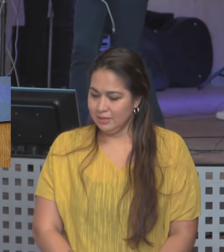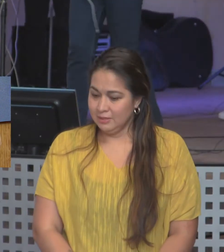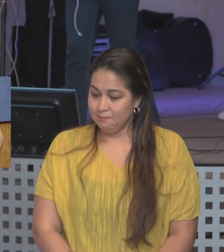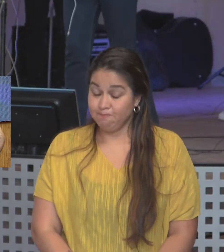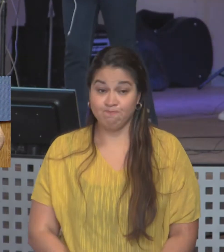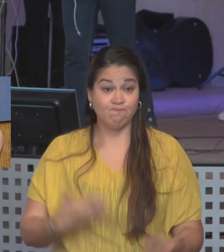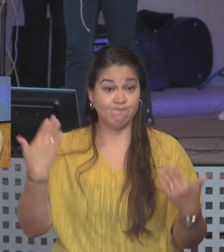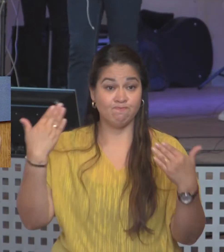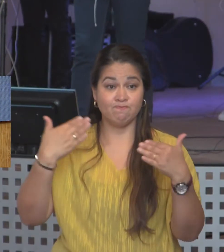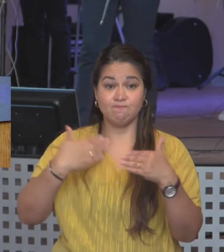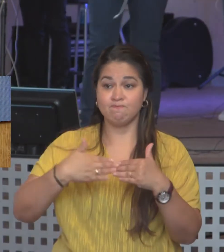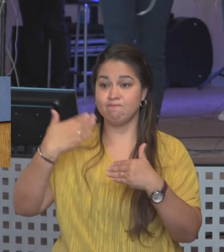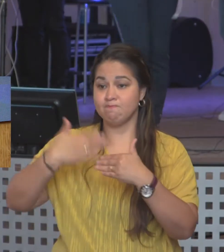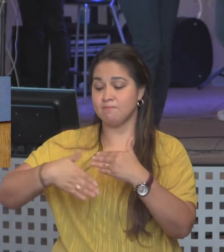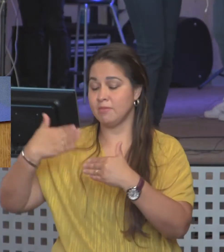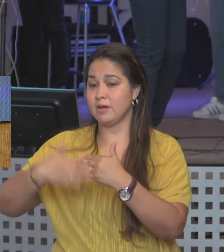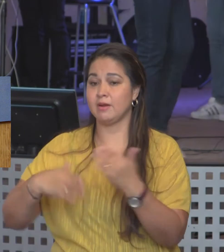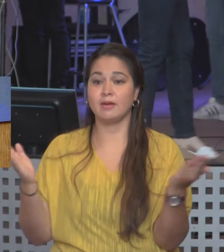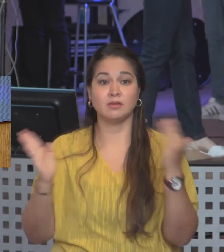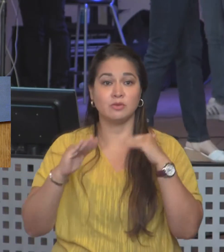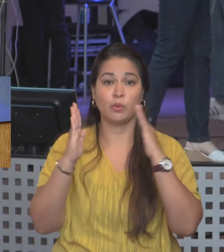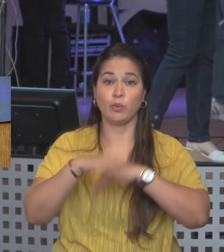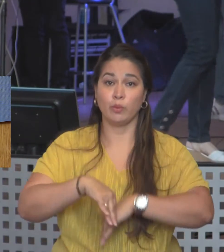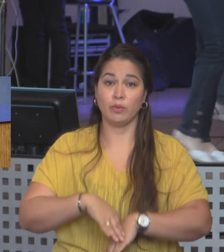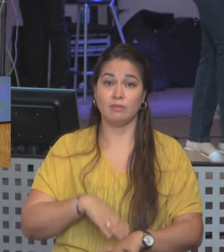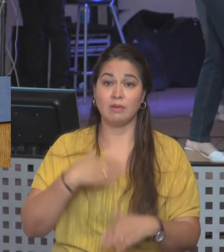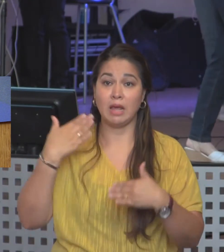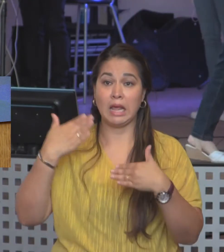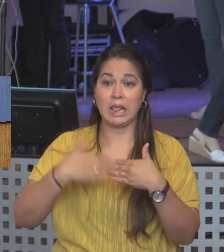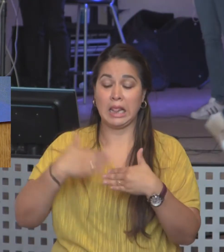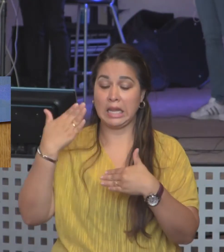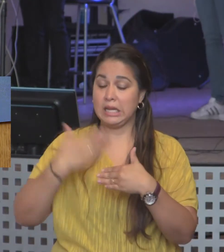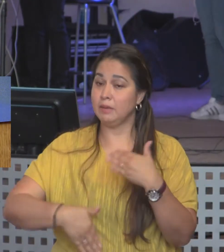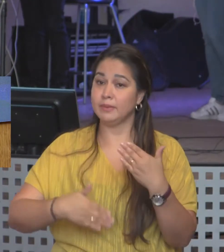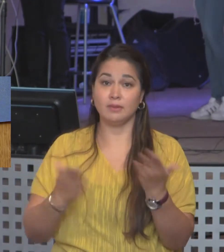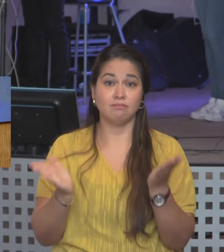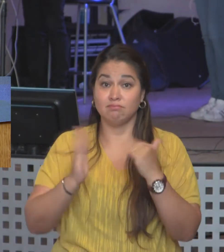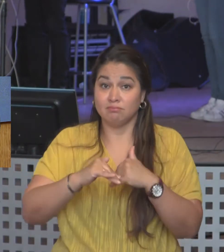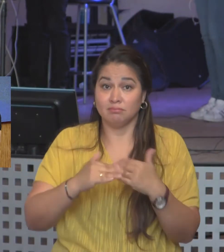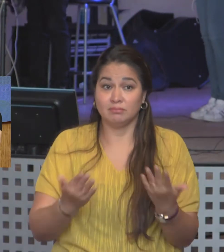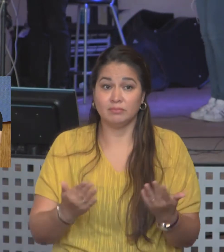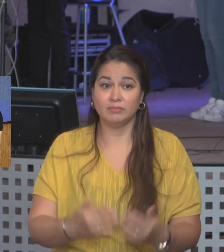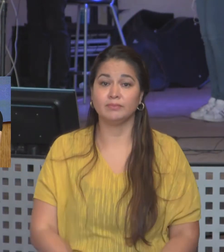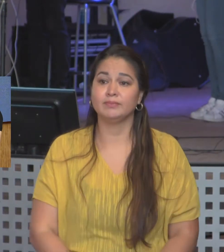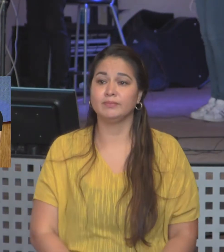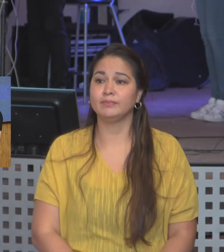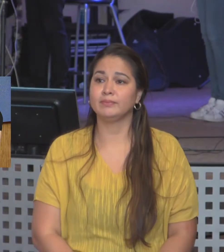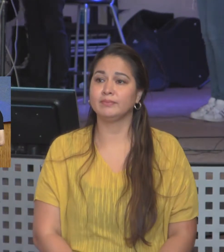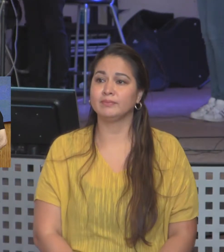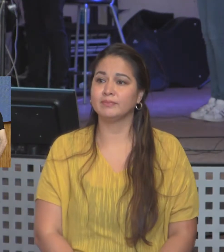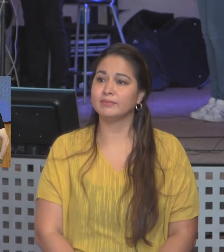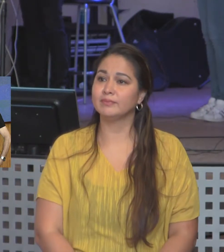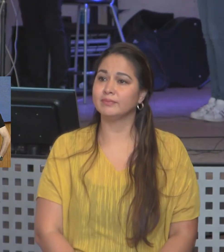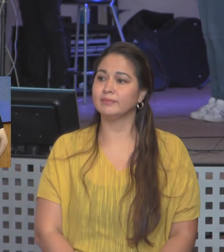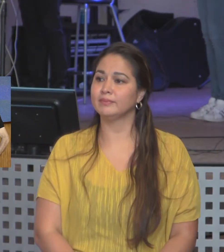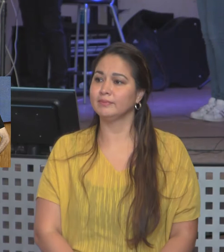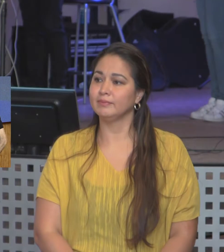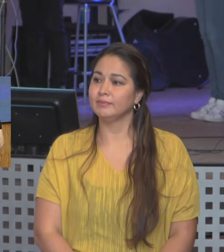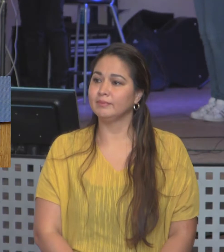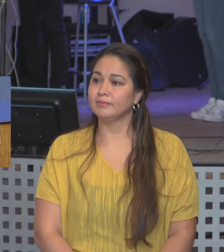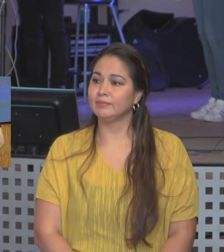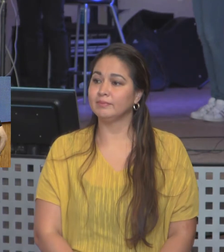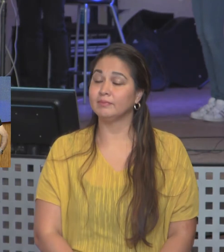no tiene barreras, no tiene límites. Y eso Él